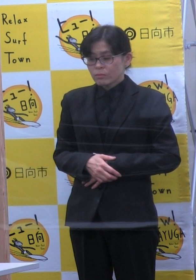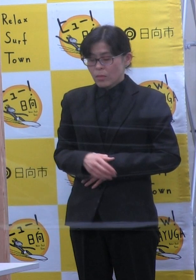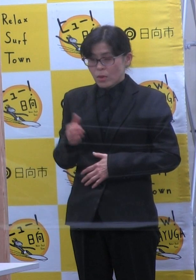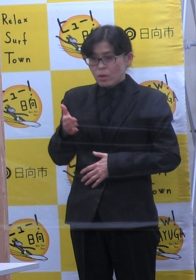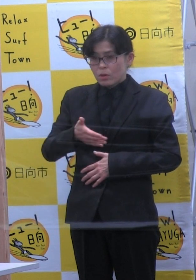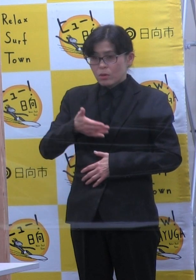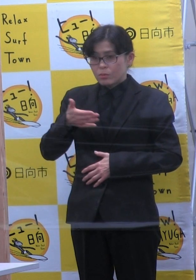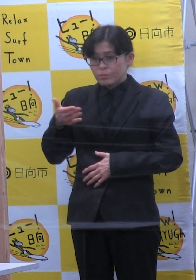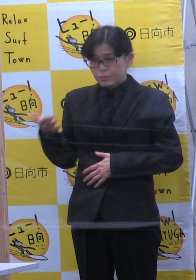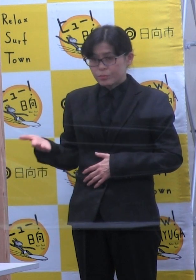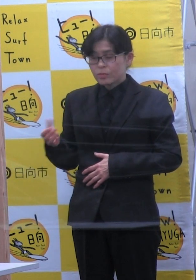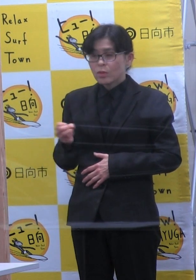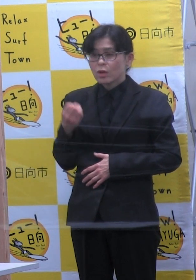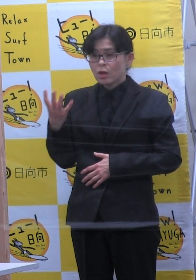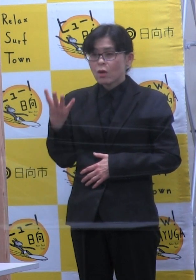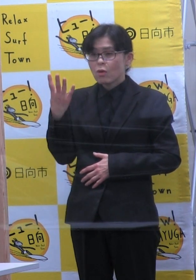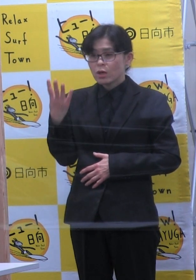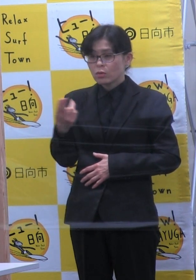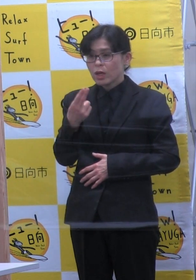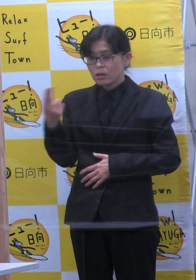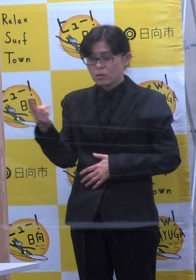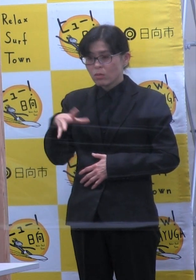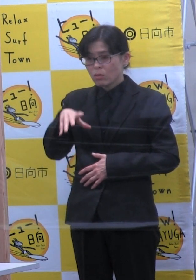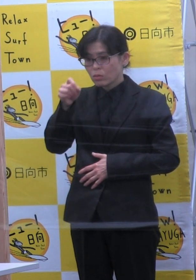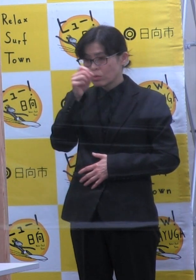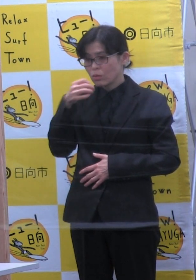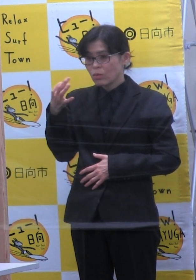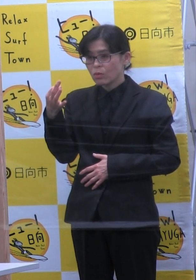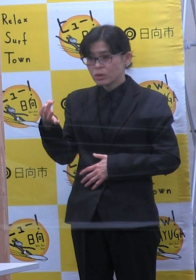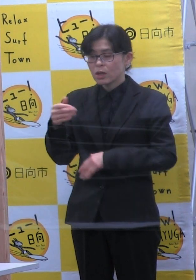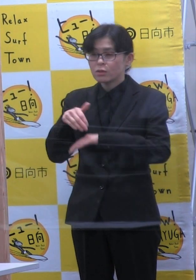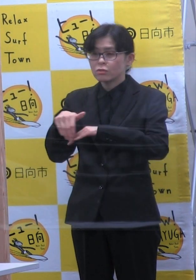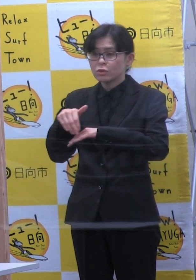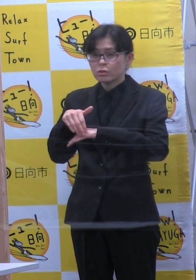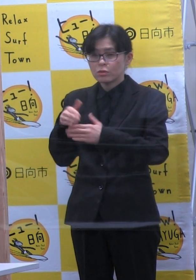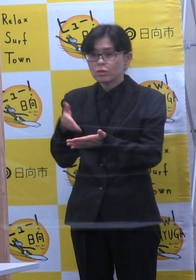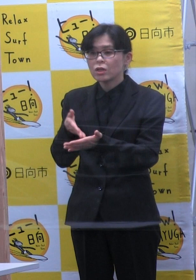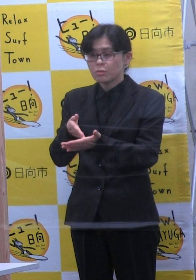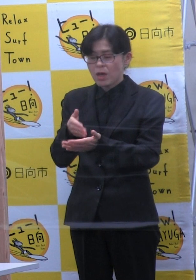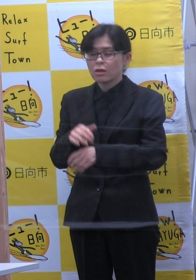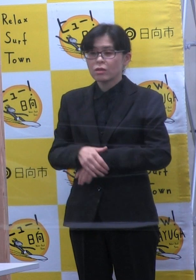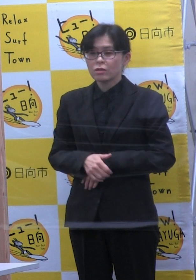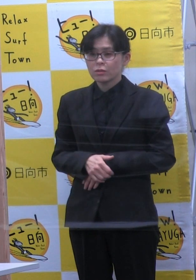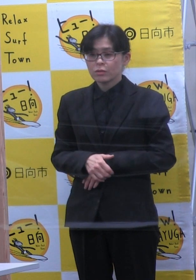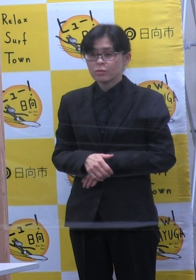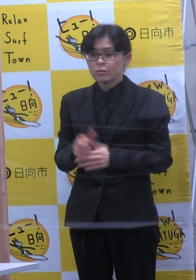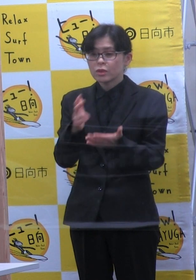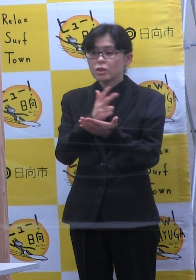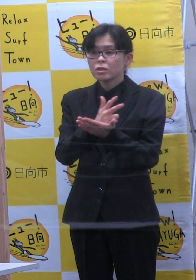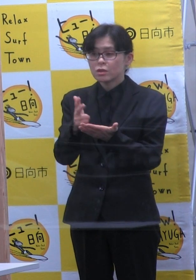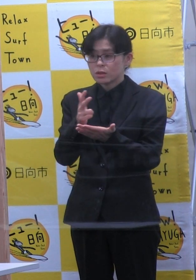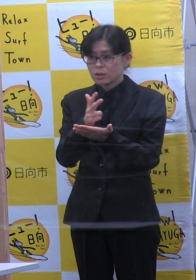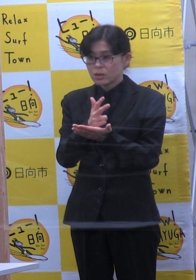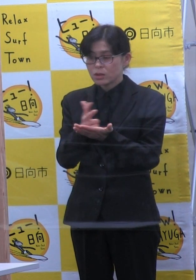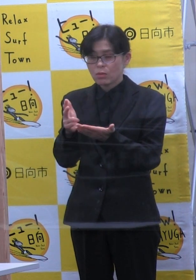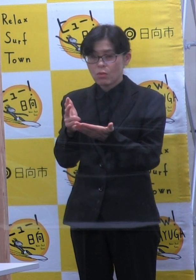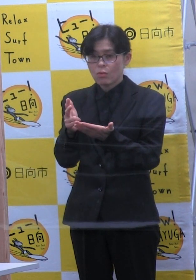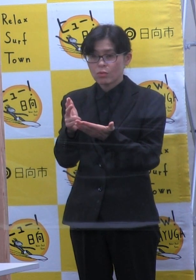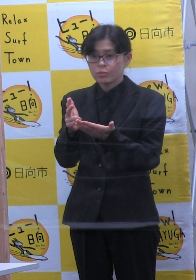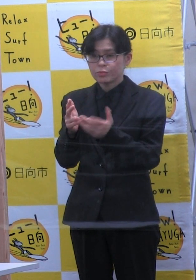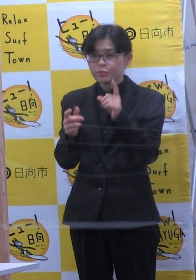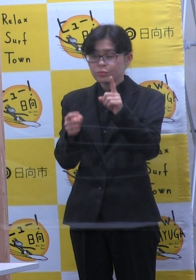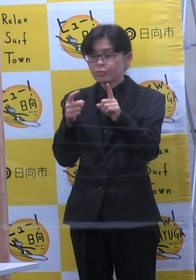続きまして、令和4年度当初予算について説明をします。説明資料が変わります。資